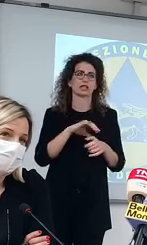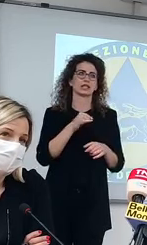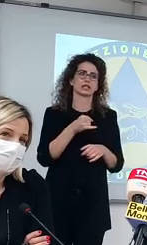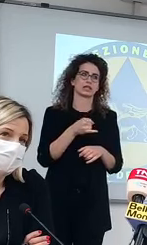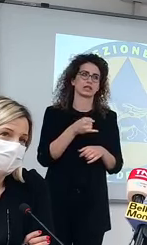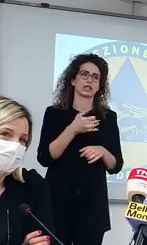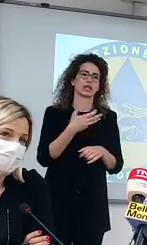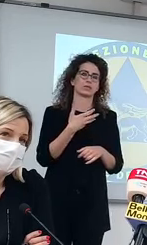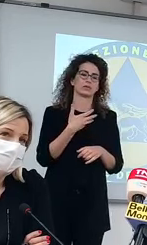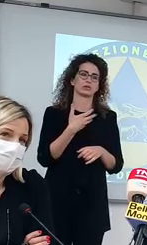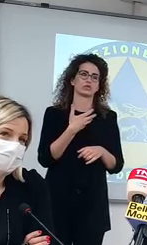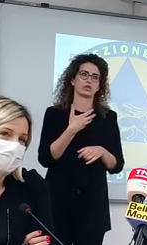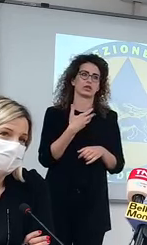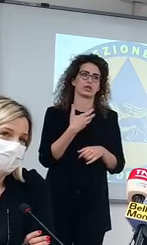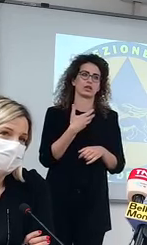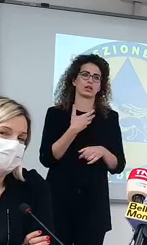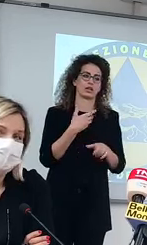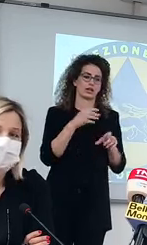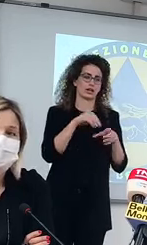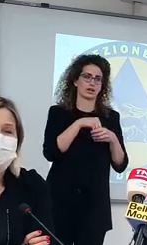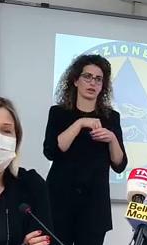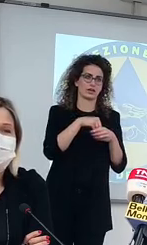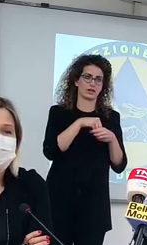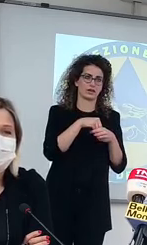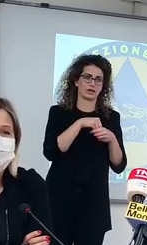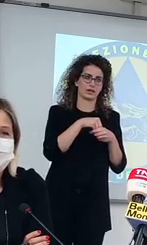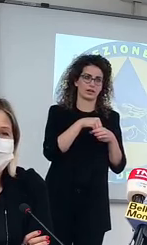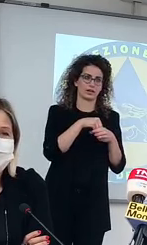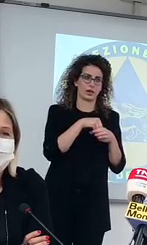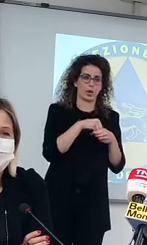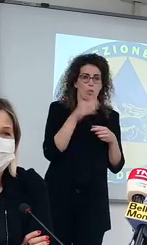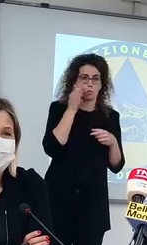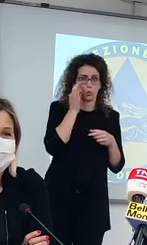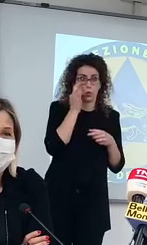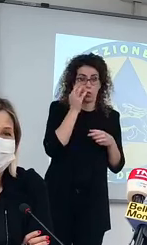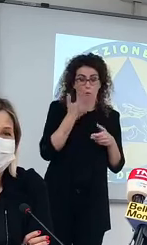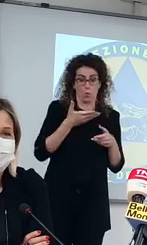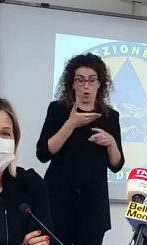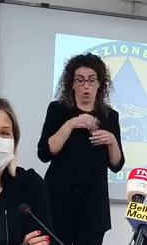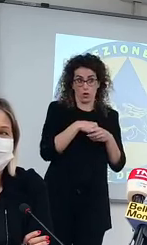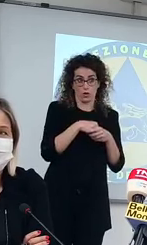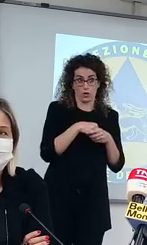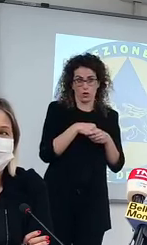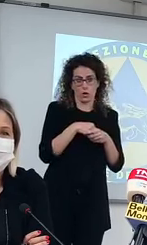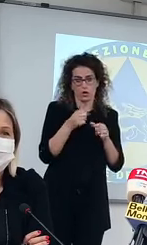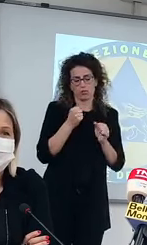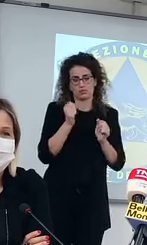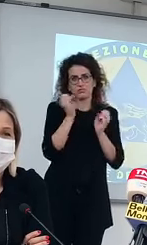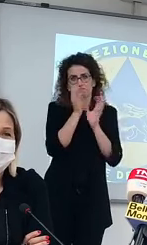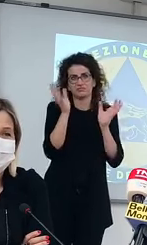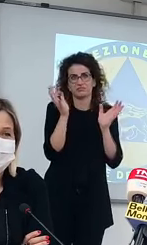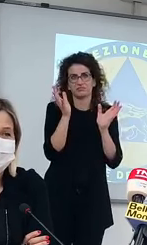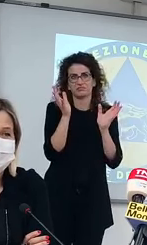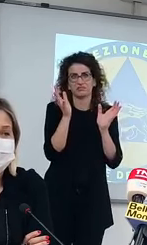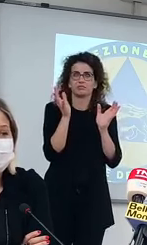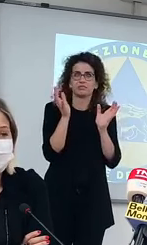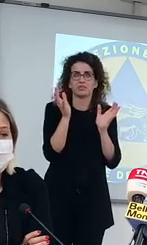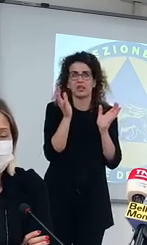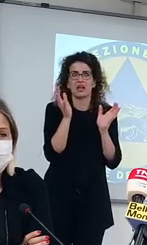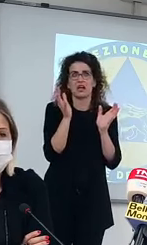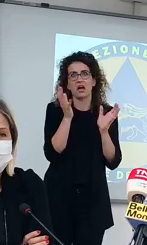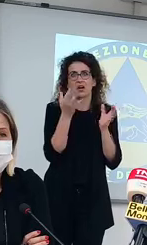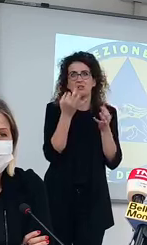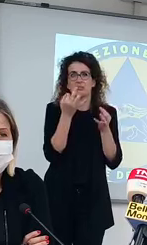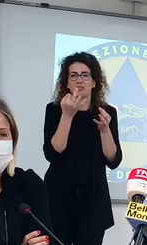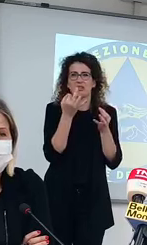dello scimpanzé, un conto è avere l'adenovirus di un essere umano. Per me che non sono uno scienziato, magari mi fa meno impressione sì,